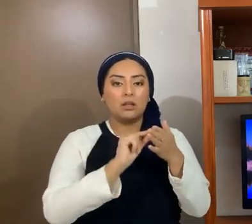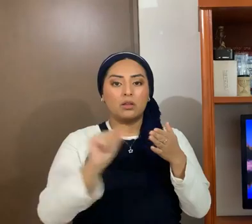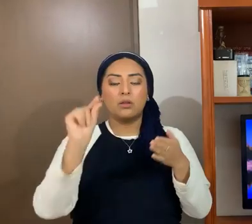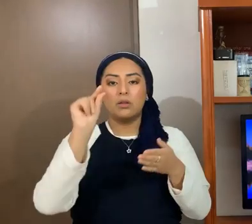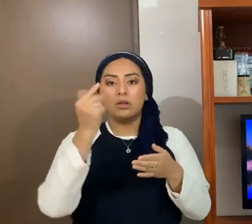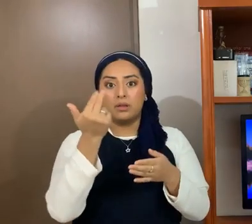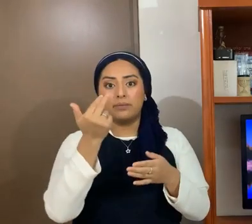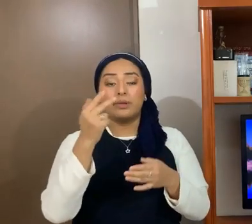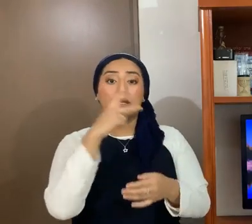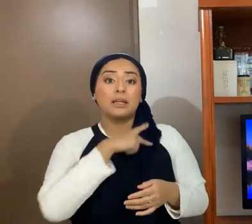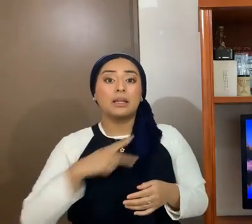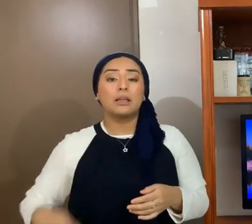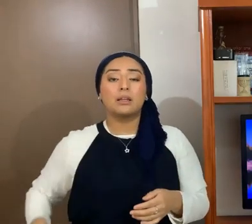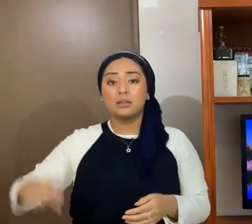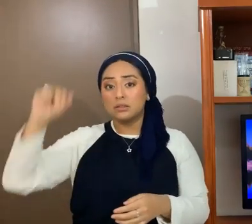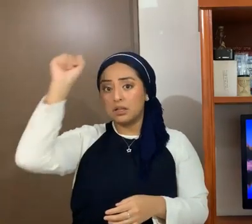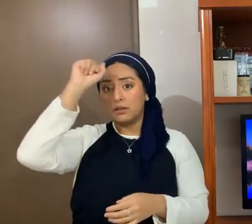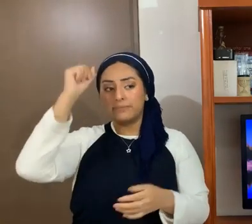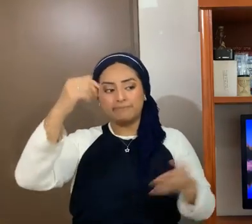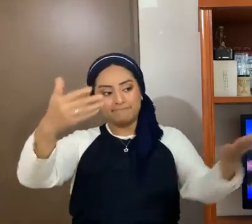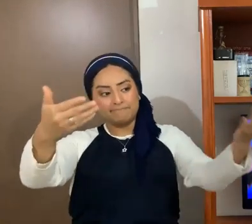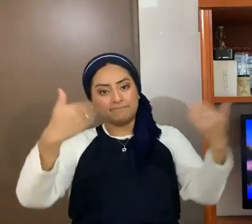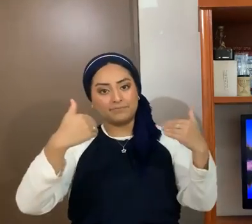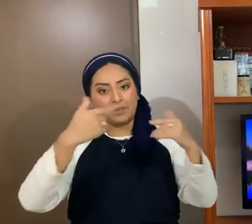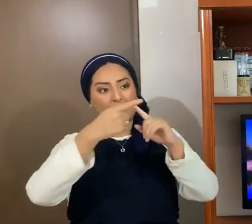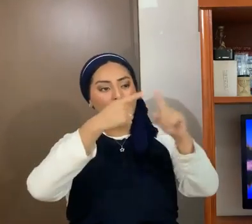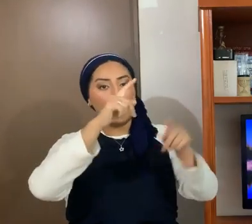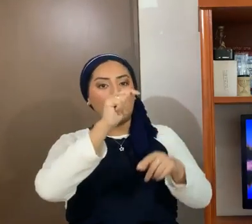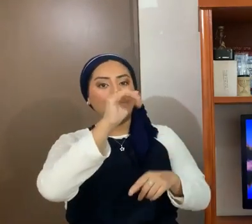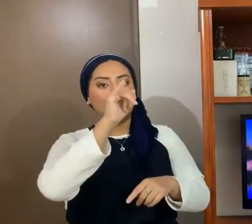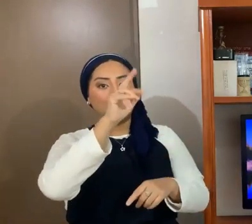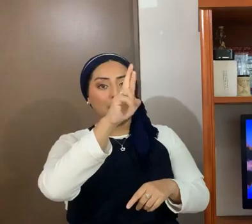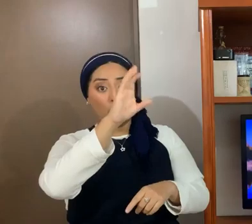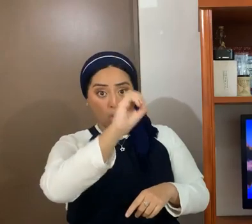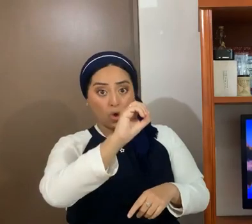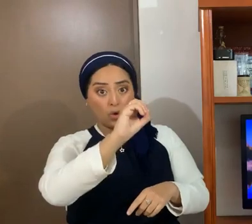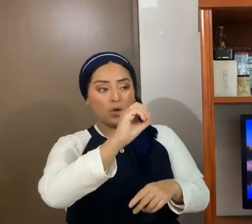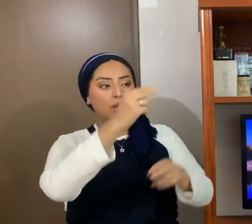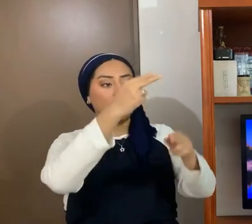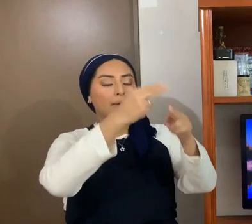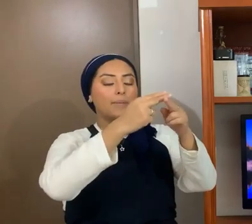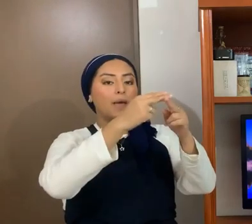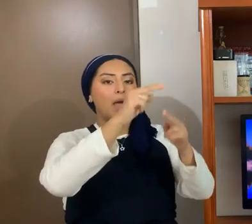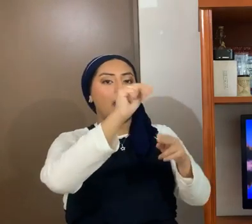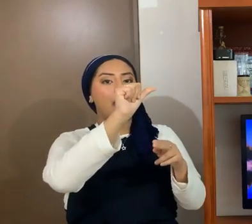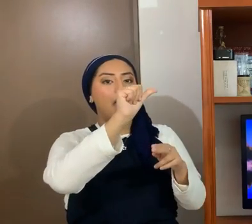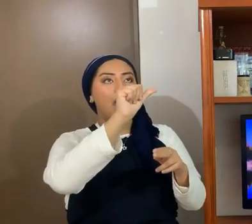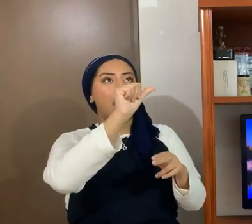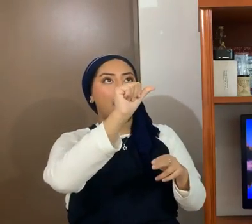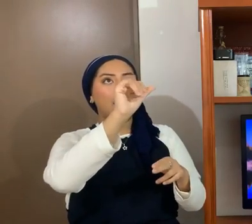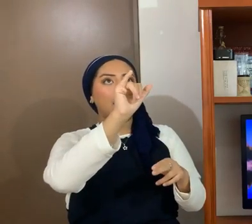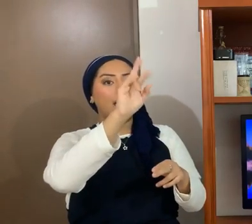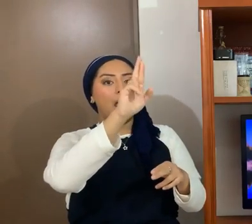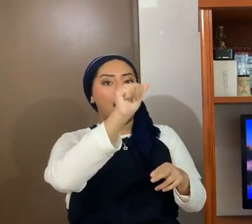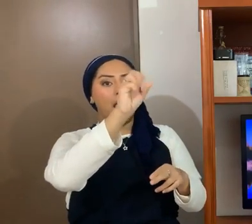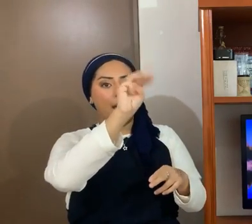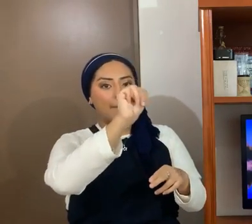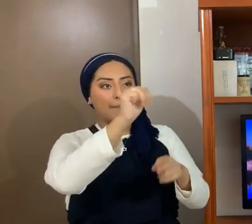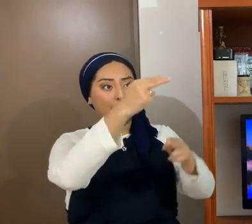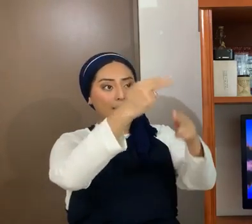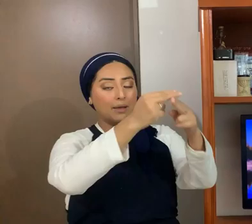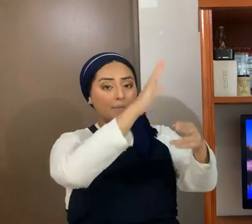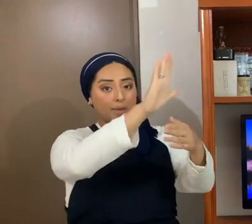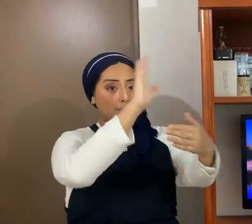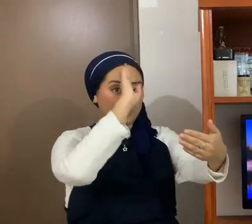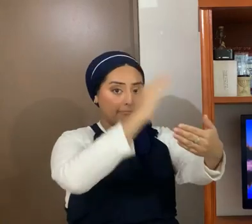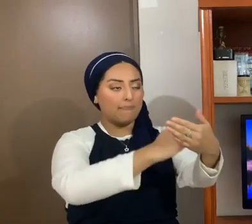envió el rey Salomón e hizo venir de Tiro a Hiram, hijo de una viuda de la tribu de Neftalí. Su padre, que trabajaba en bronce,